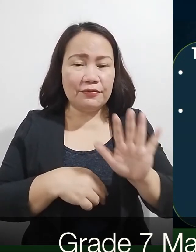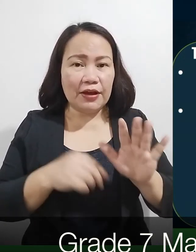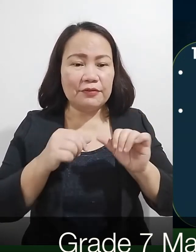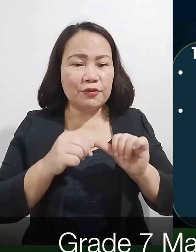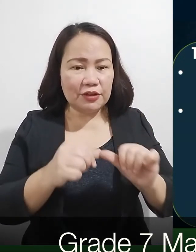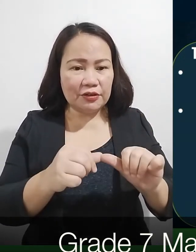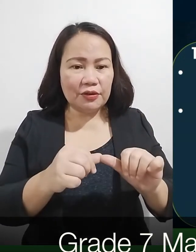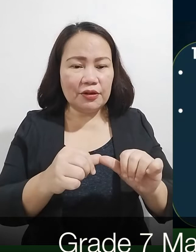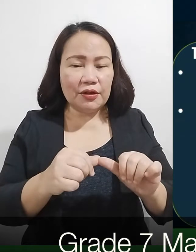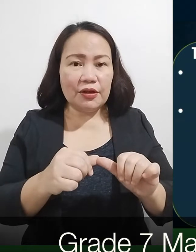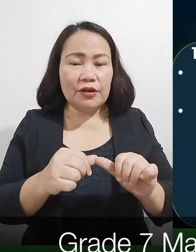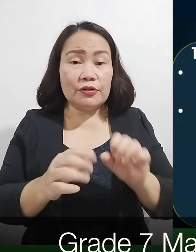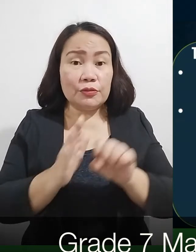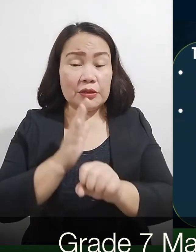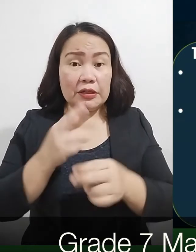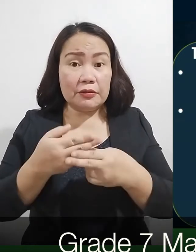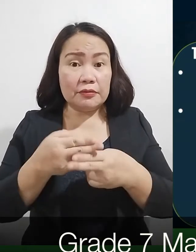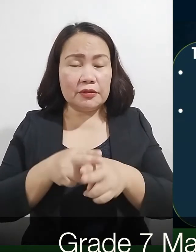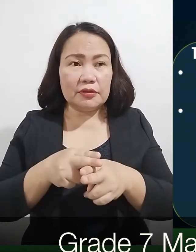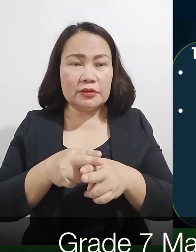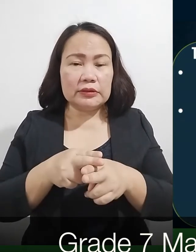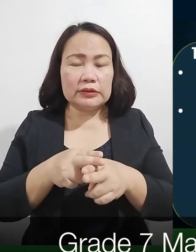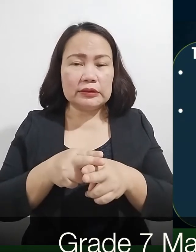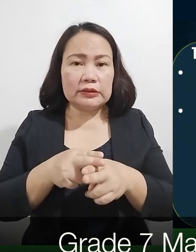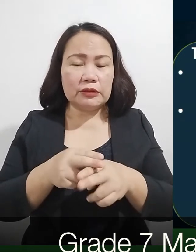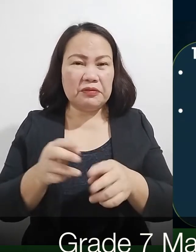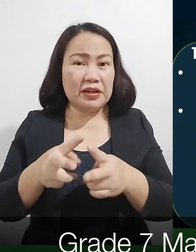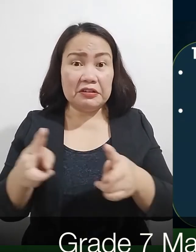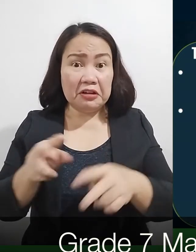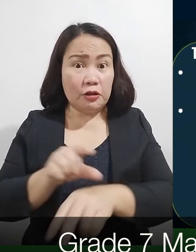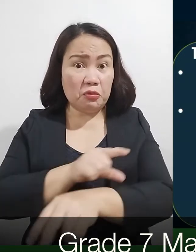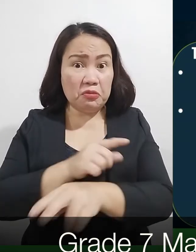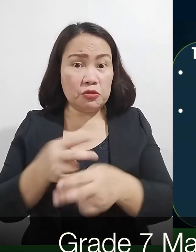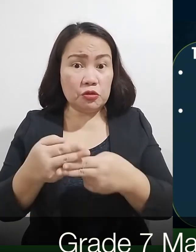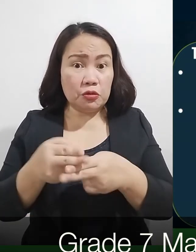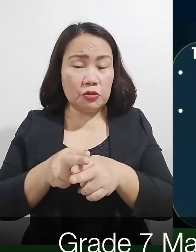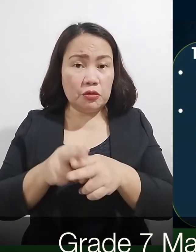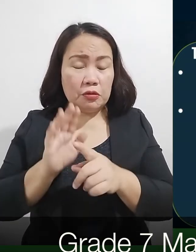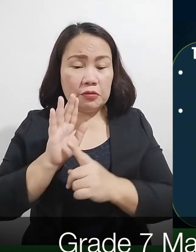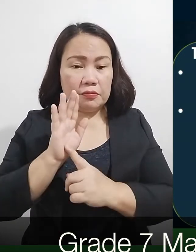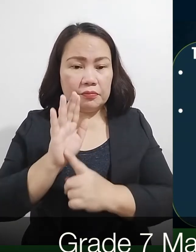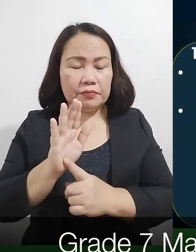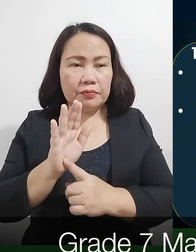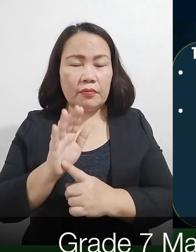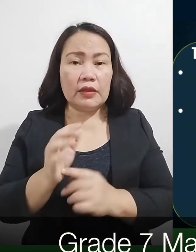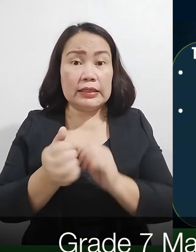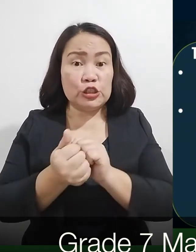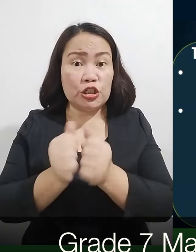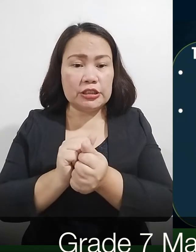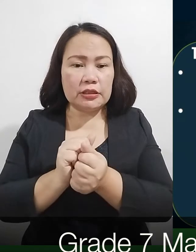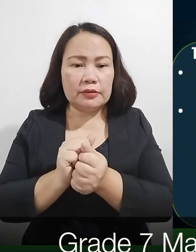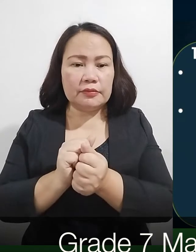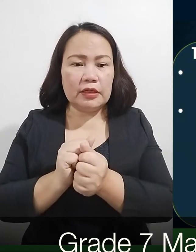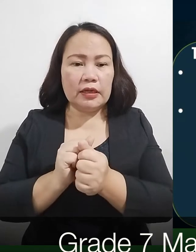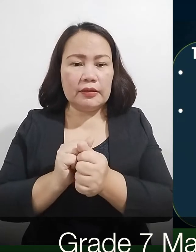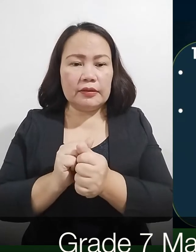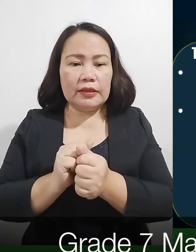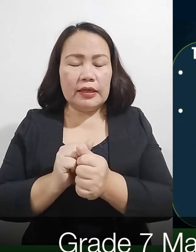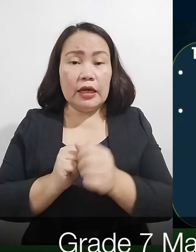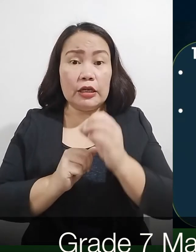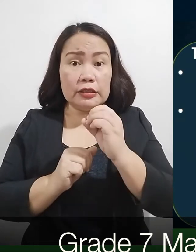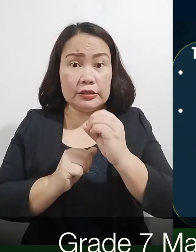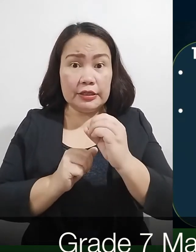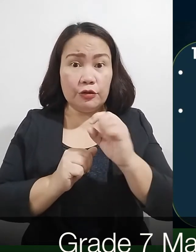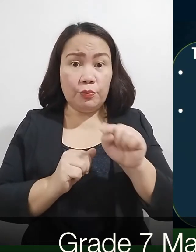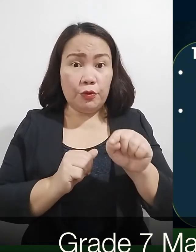So, dito, we can express this since this is too long, masyado siyang mahaba. So, ang gagawin natin ay we